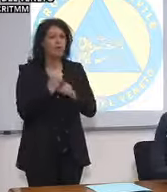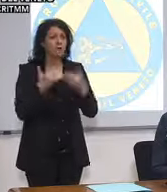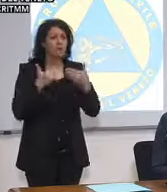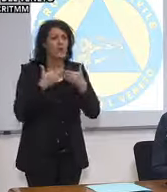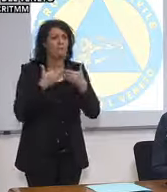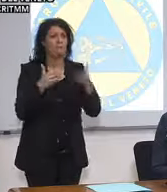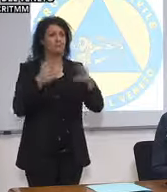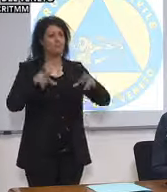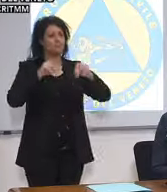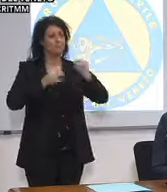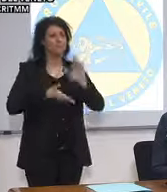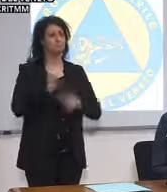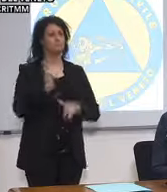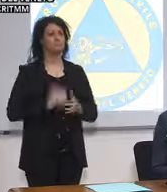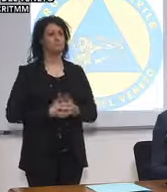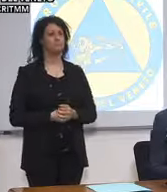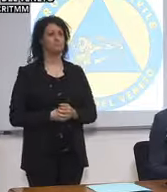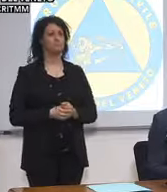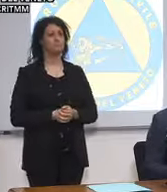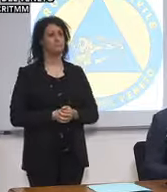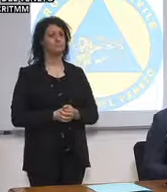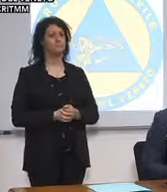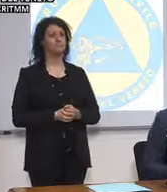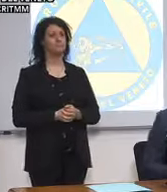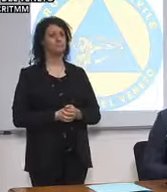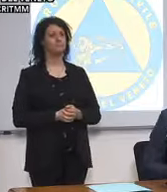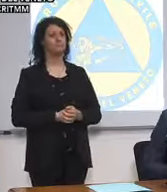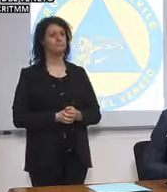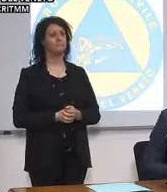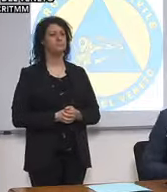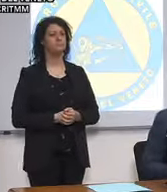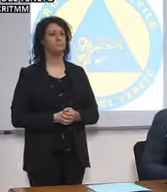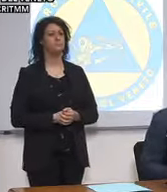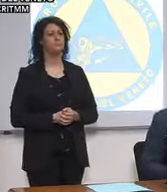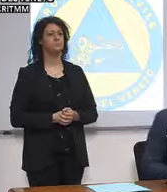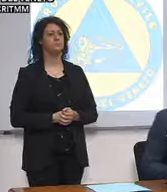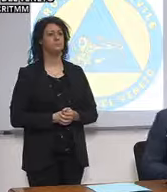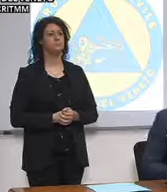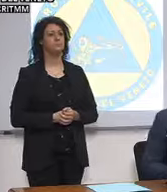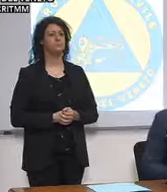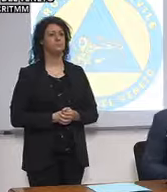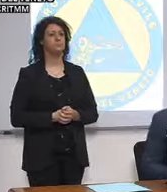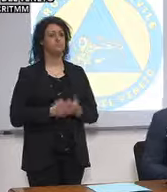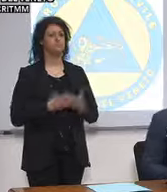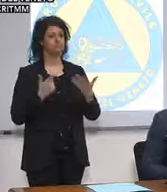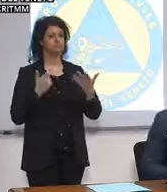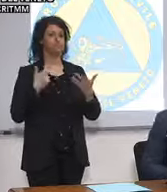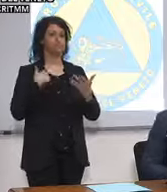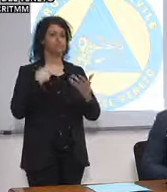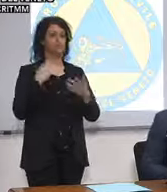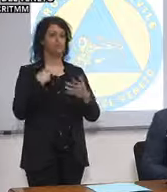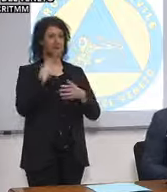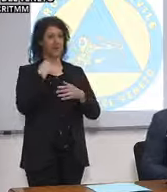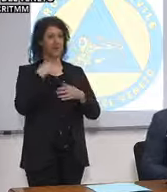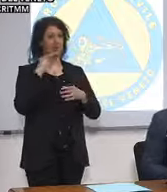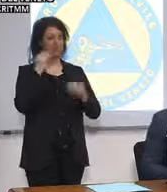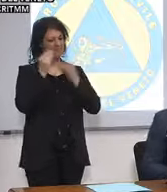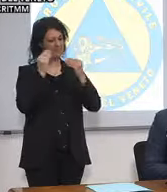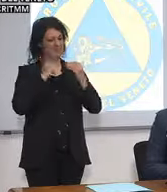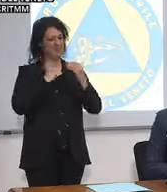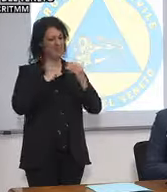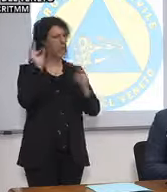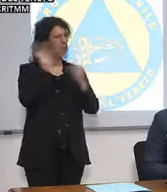riparta. E non è una visione, come si può dire, cinica per pensare solo ai soldi, la si